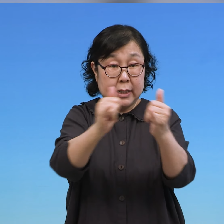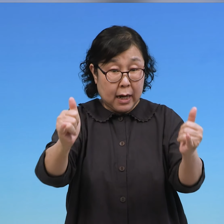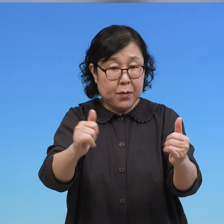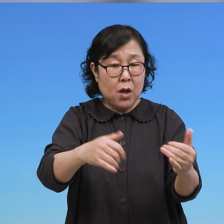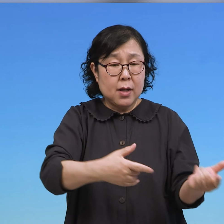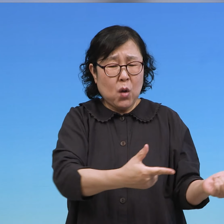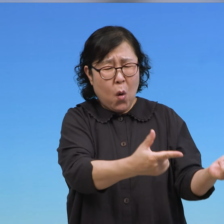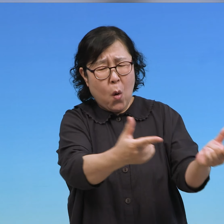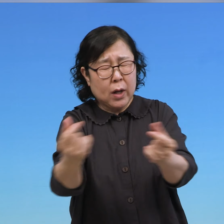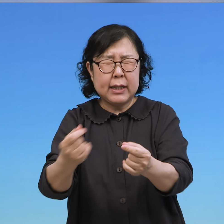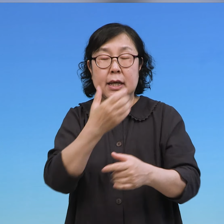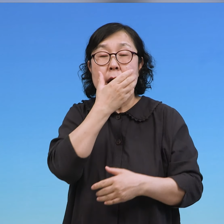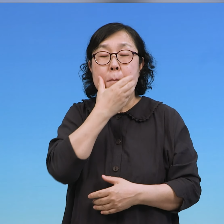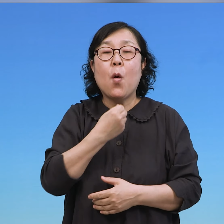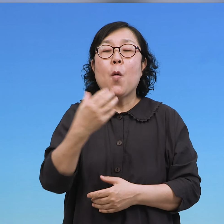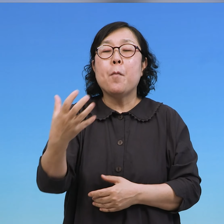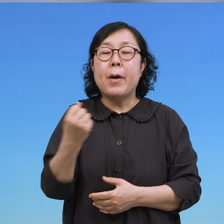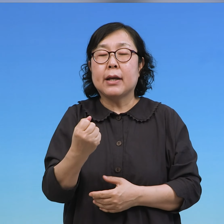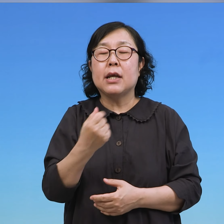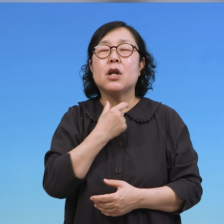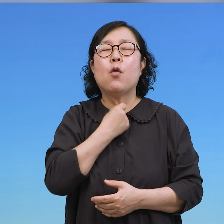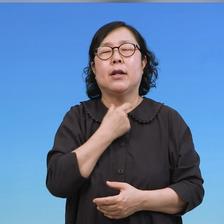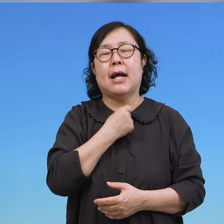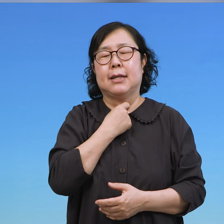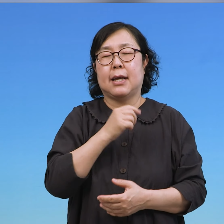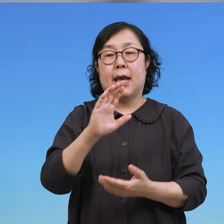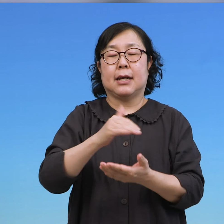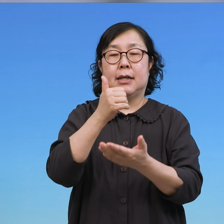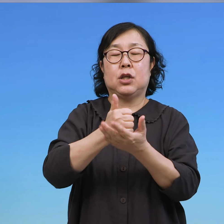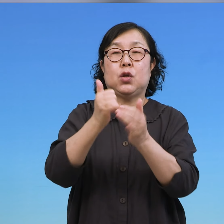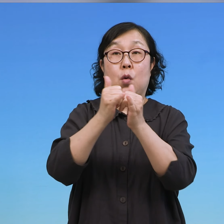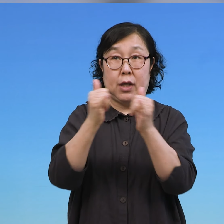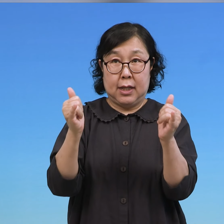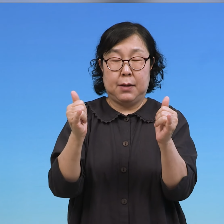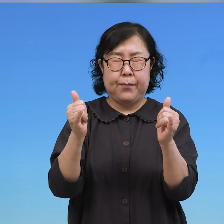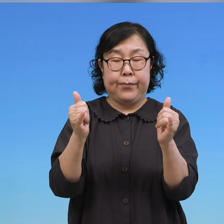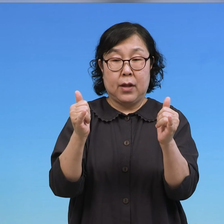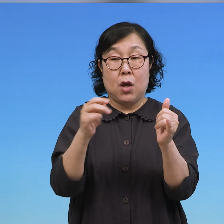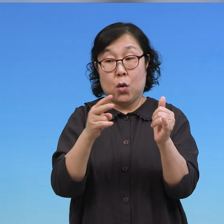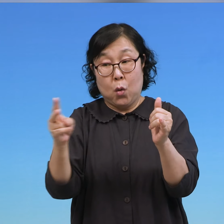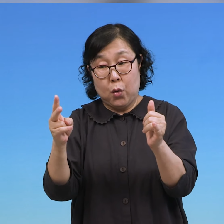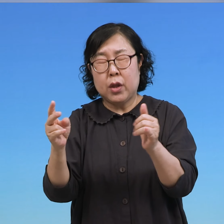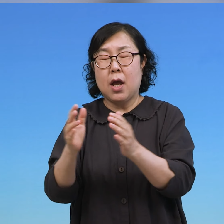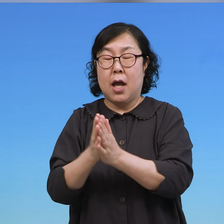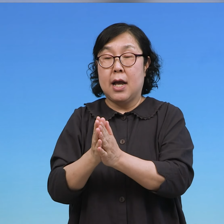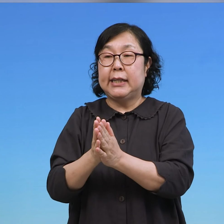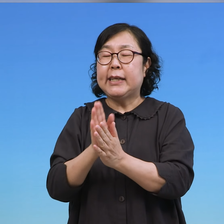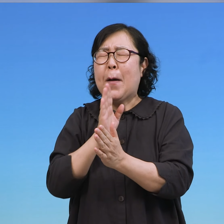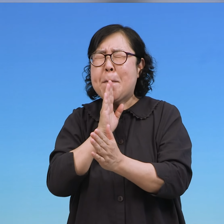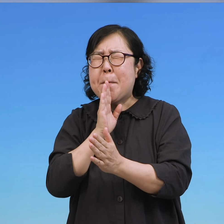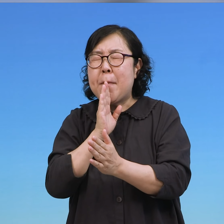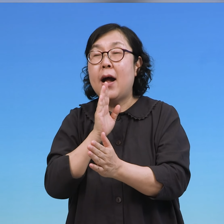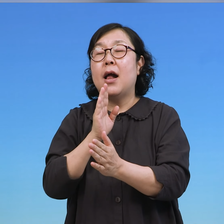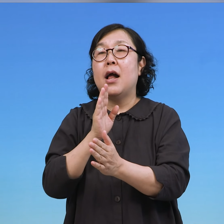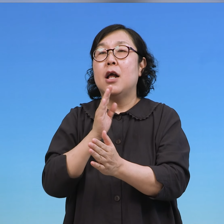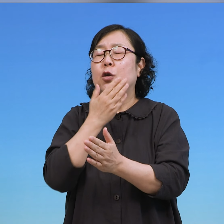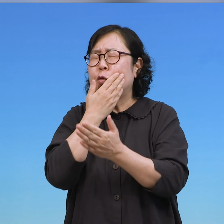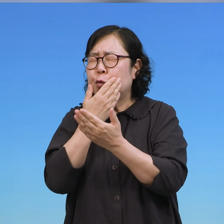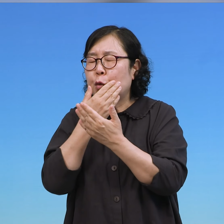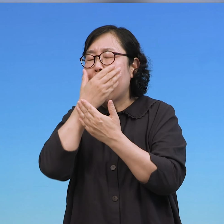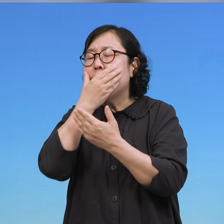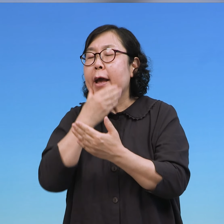복받기를 원하는 게 그게 그리스도인이야. 이거를 깨달아 갖는 그 사람이 그토록 원하는 행복을 얻게 된다는